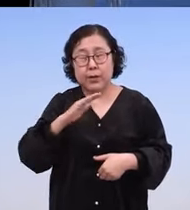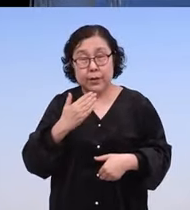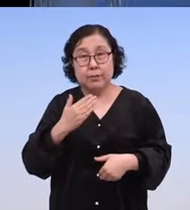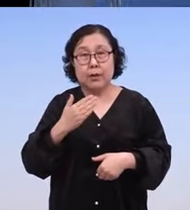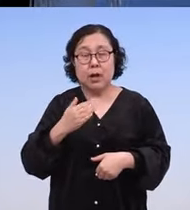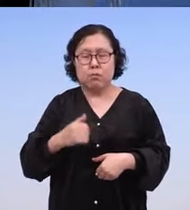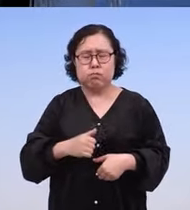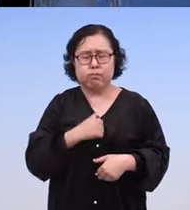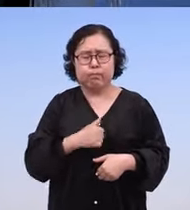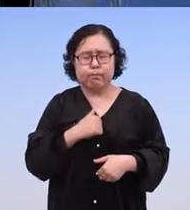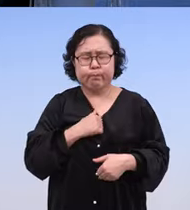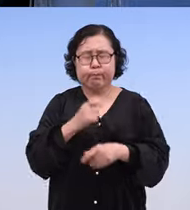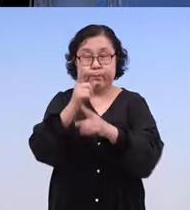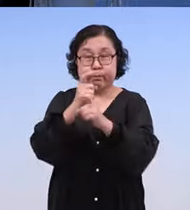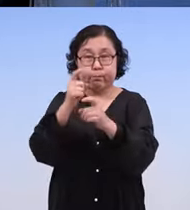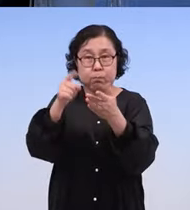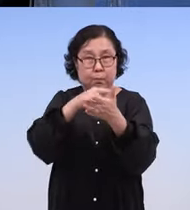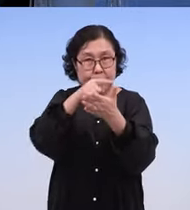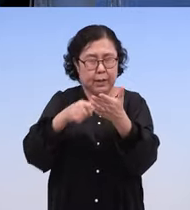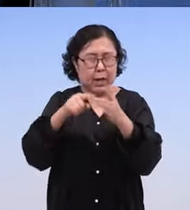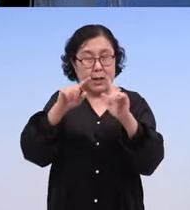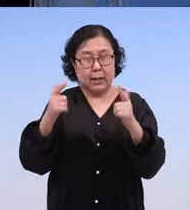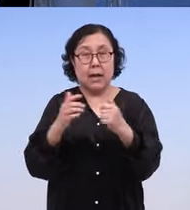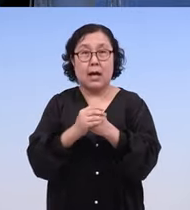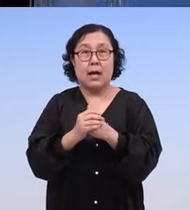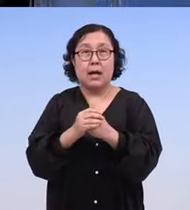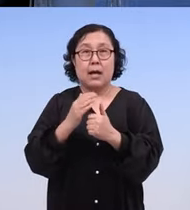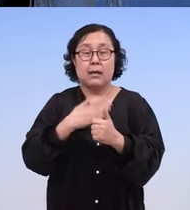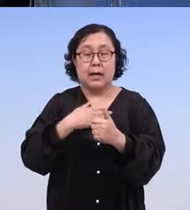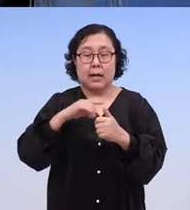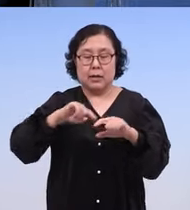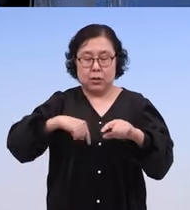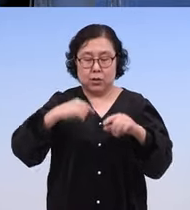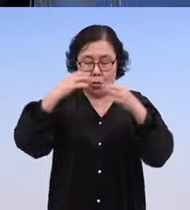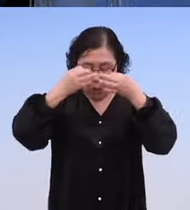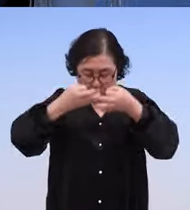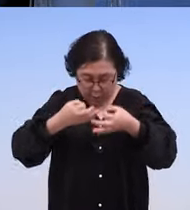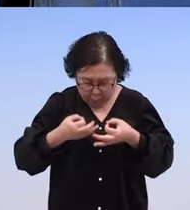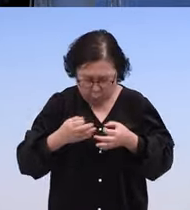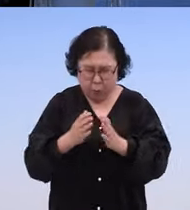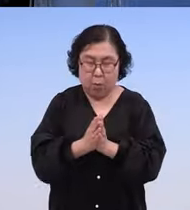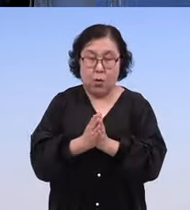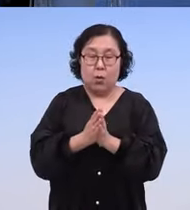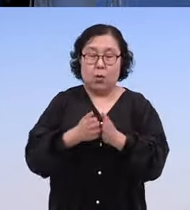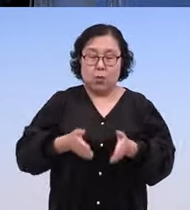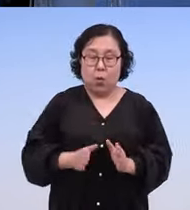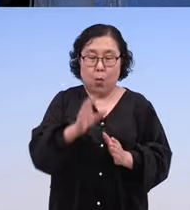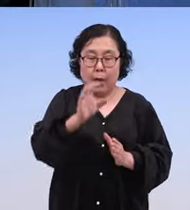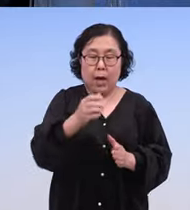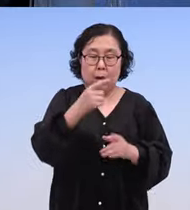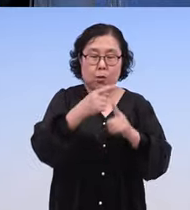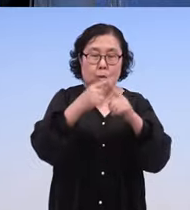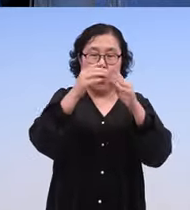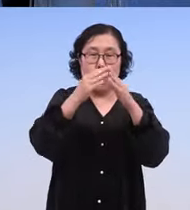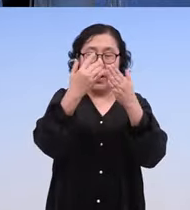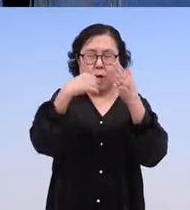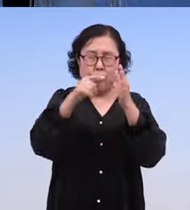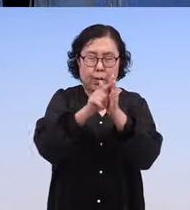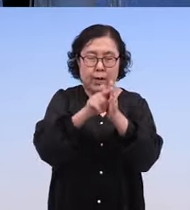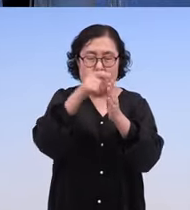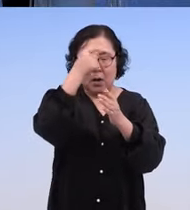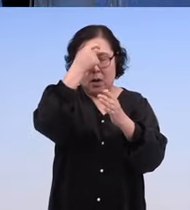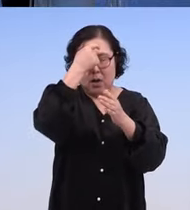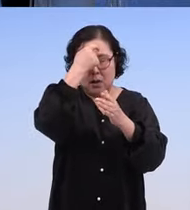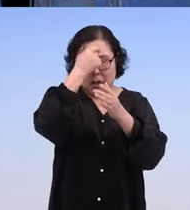아니라 오히려 저를 돌아보며 저의 고향 교회를 위해 눈물로 기도하는 사람으로 이끌어 주셨습니다. 이분